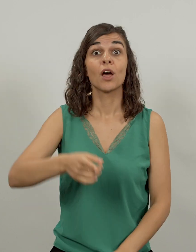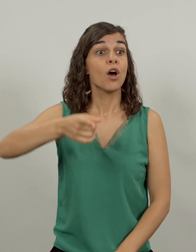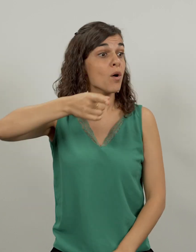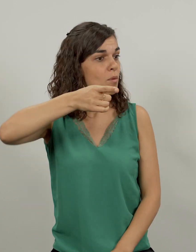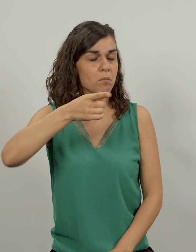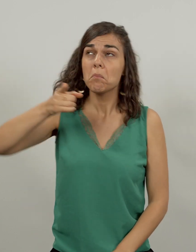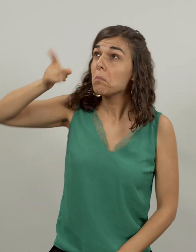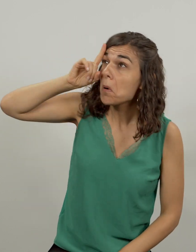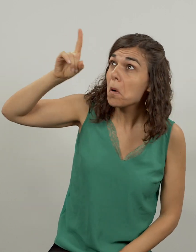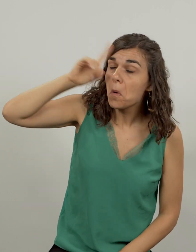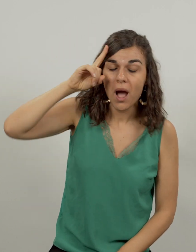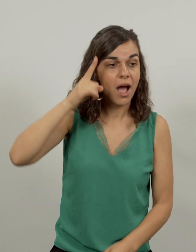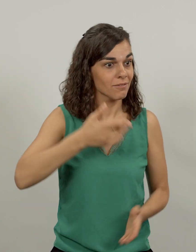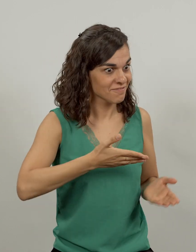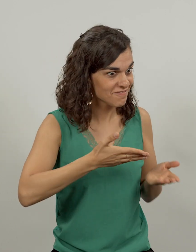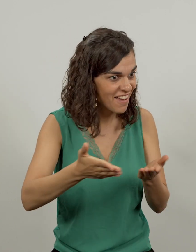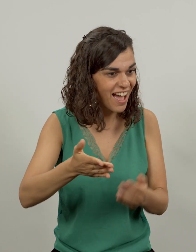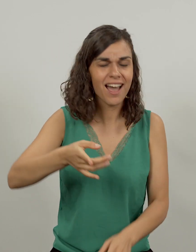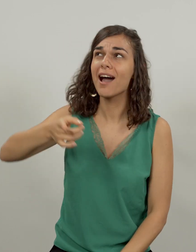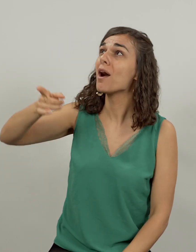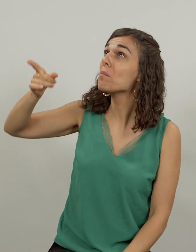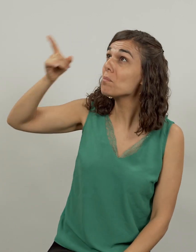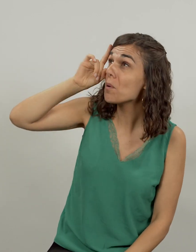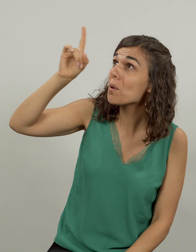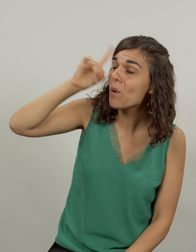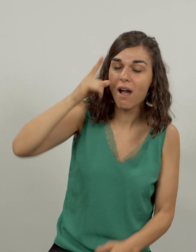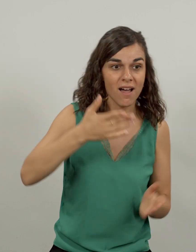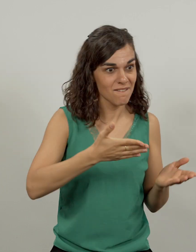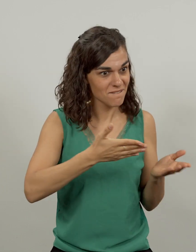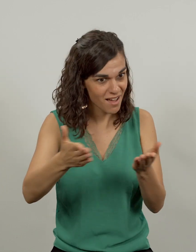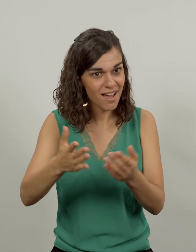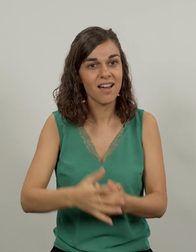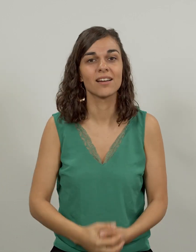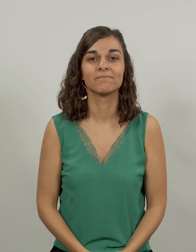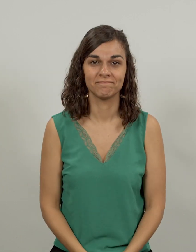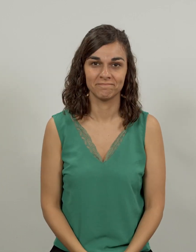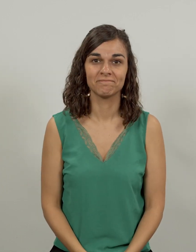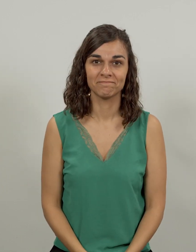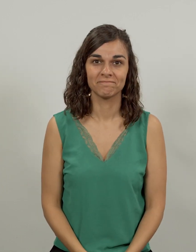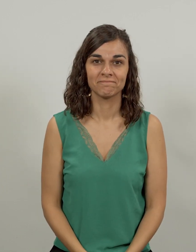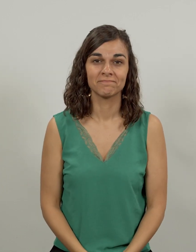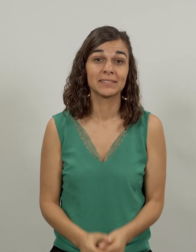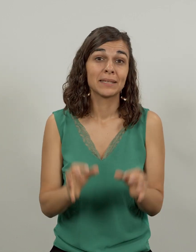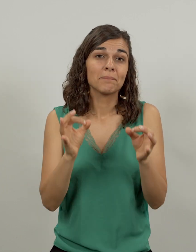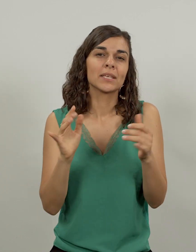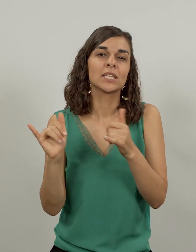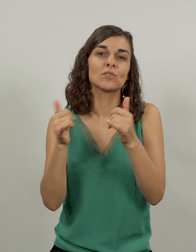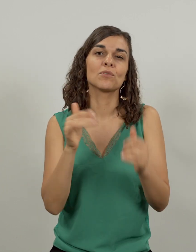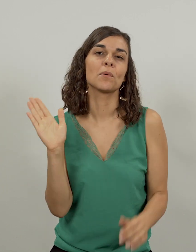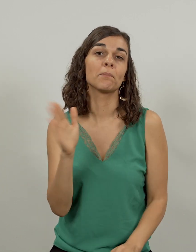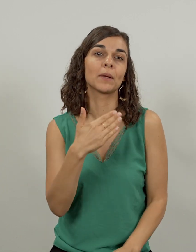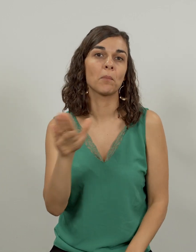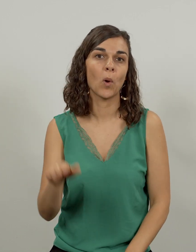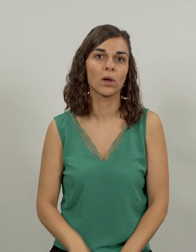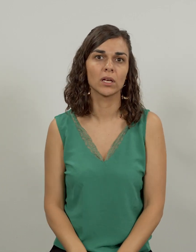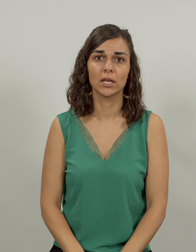t'envoie? Pourquoi? Va. Pourquoi? Va. C'est comme